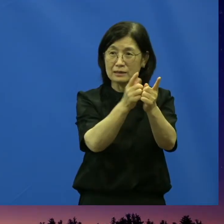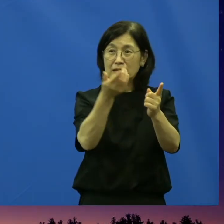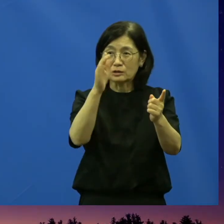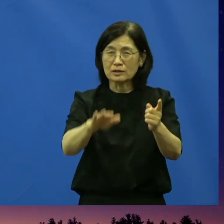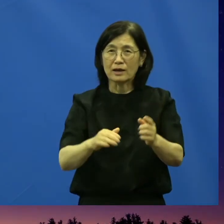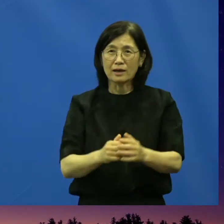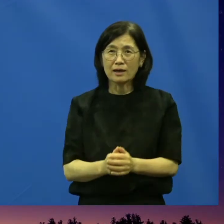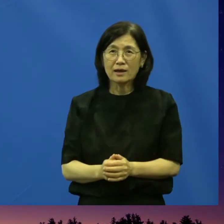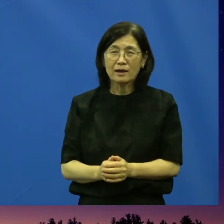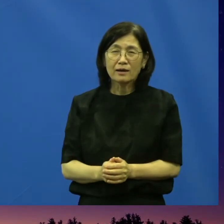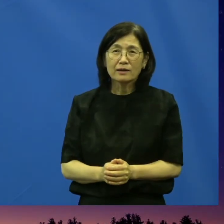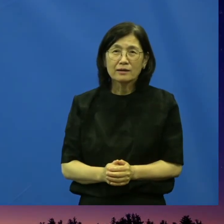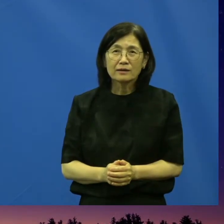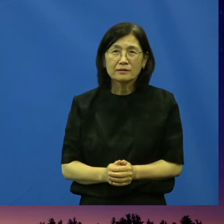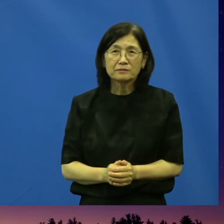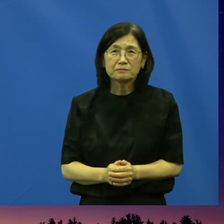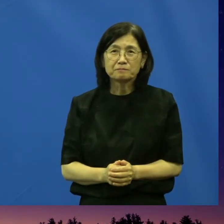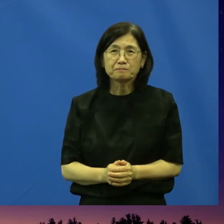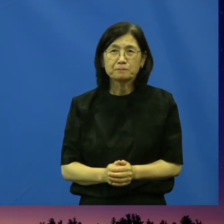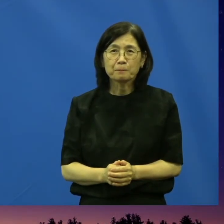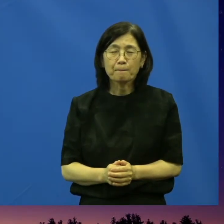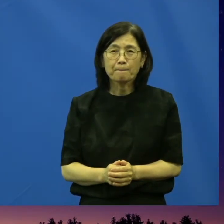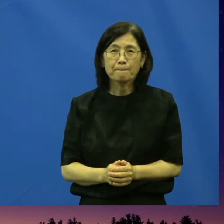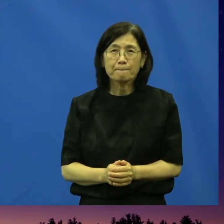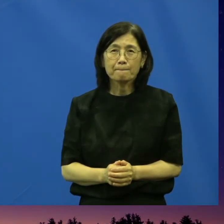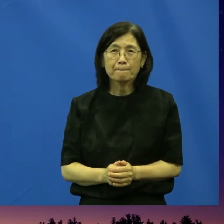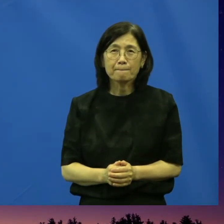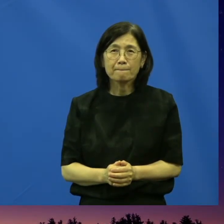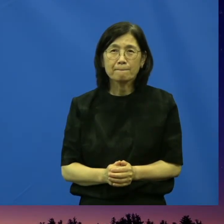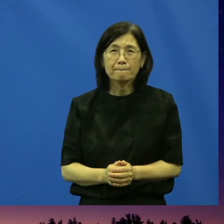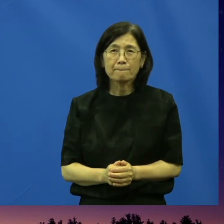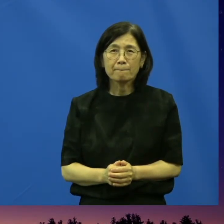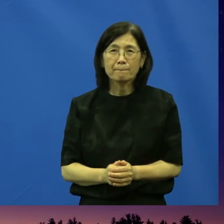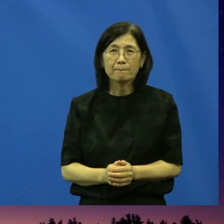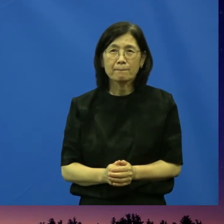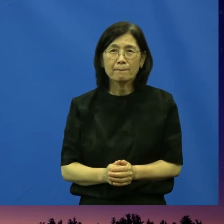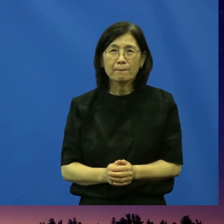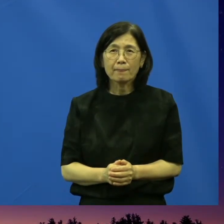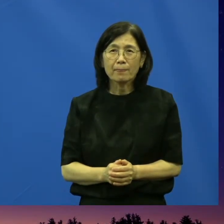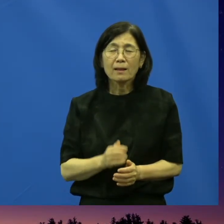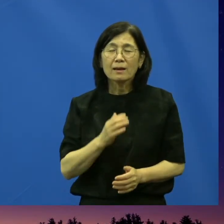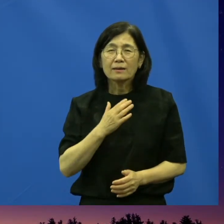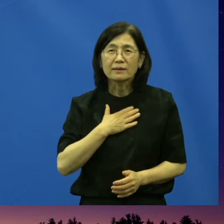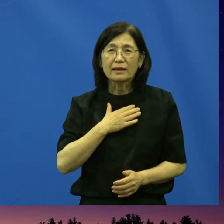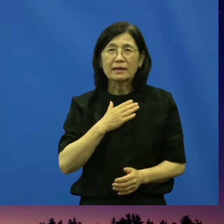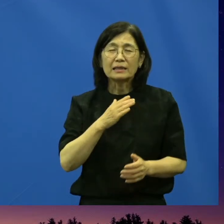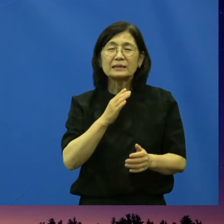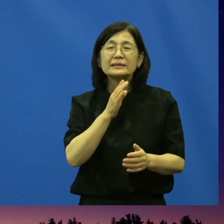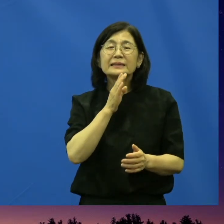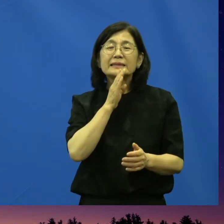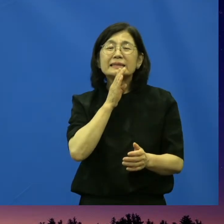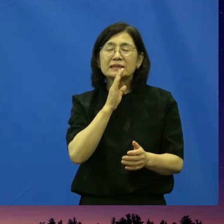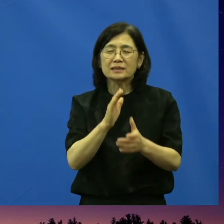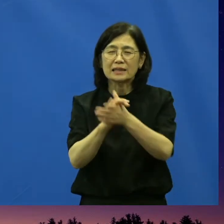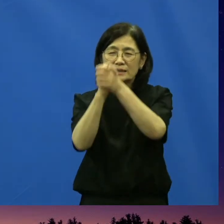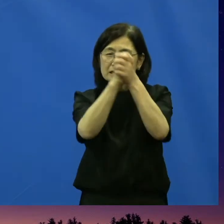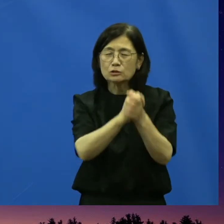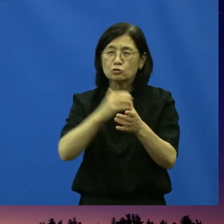있지만 집으로 돌아갈 수도 언제든지, 길을 가면서도 언제든지 나의 진정한 친구는 주님이 되시는